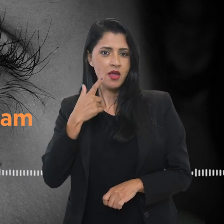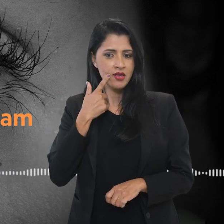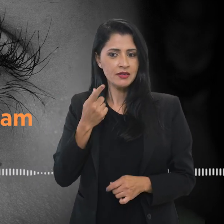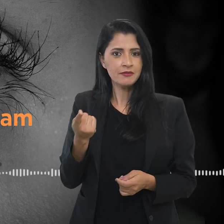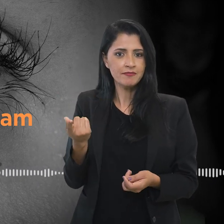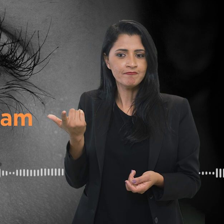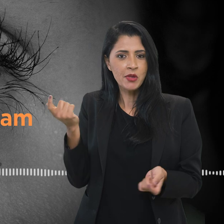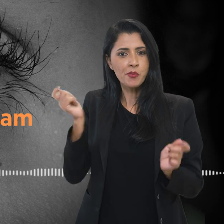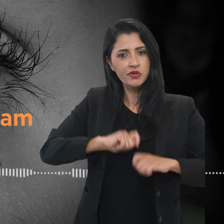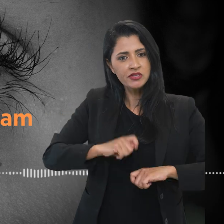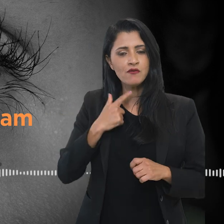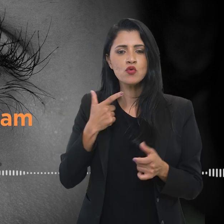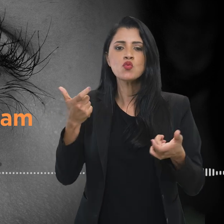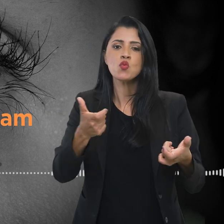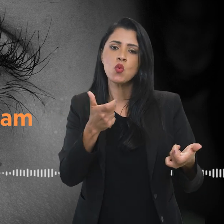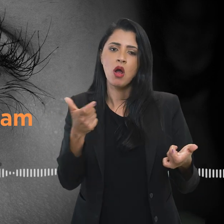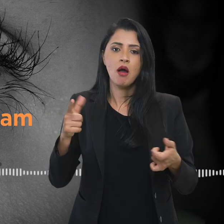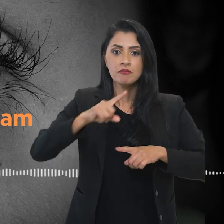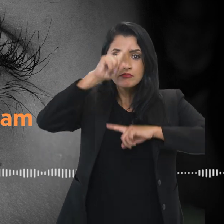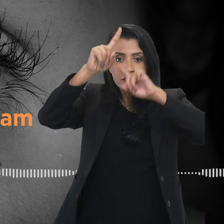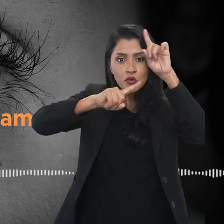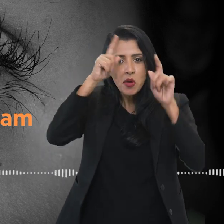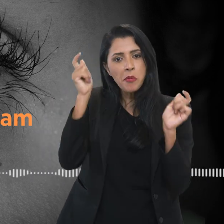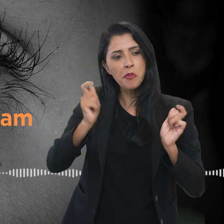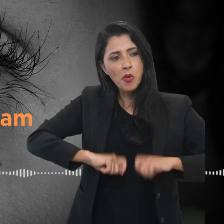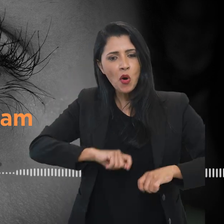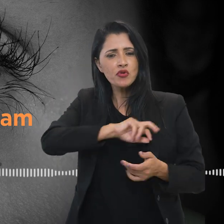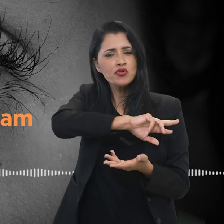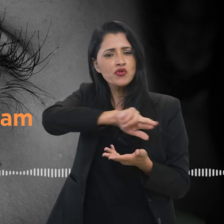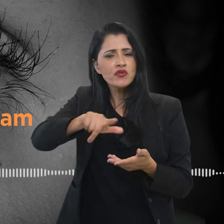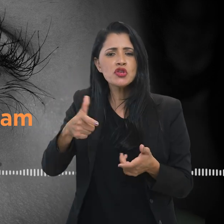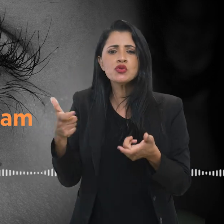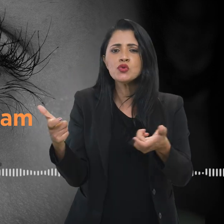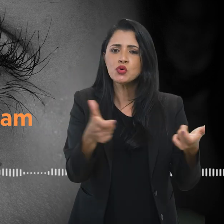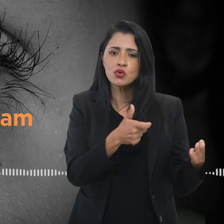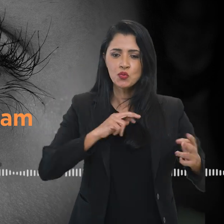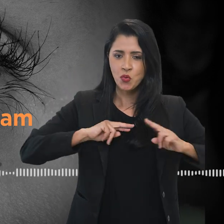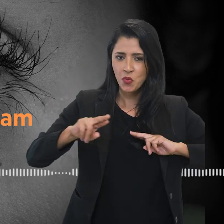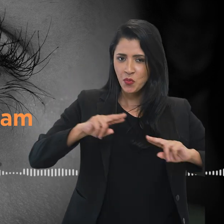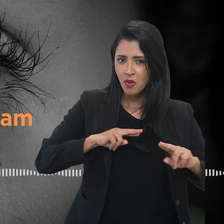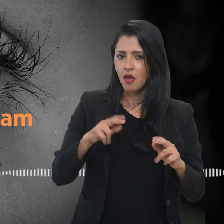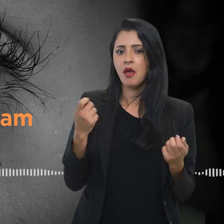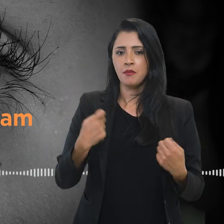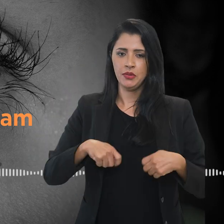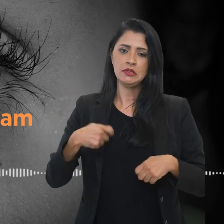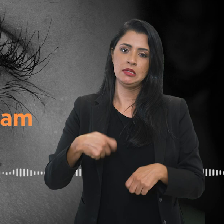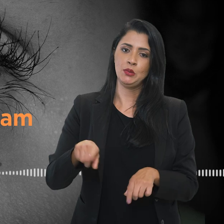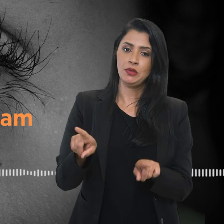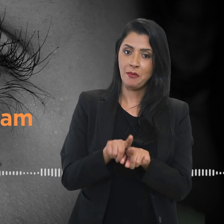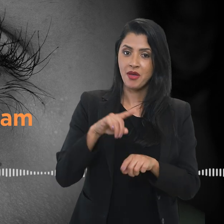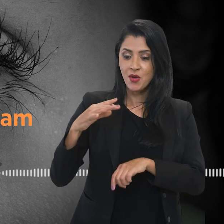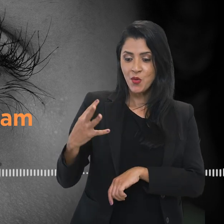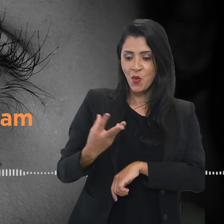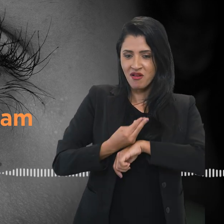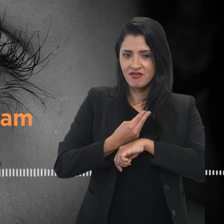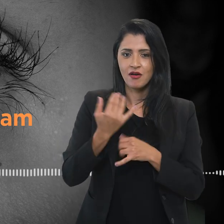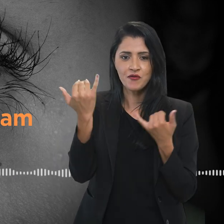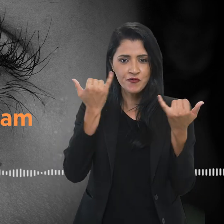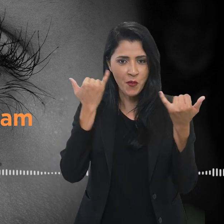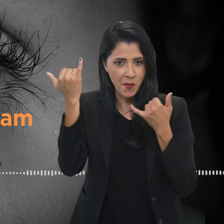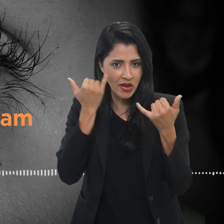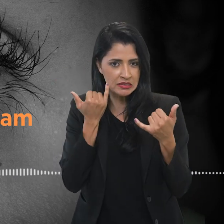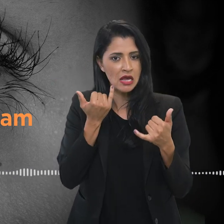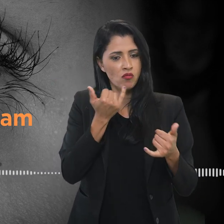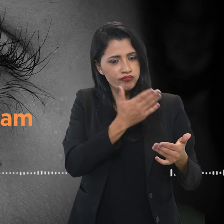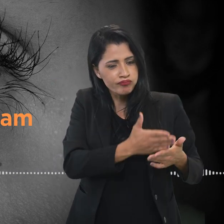sob demanda. Um lugar com espaço para criatividade em diferentes batidas e ritmos, sem abrir mão, claro, da qualidade dos dados ou